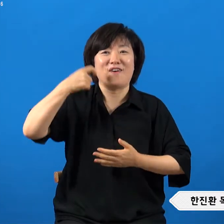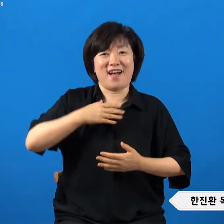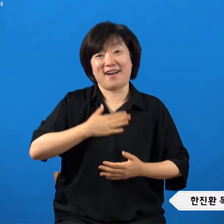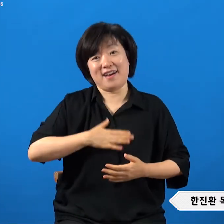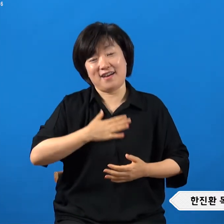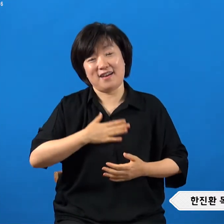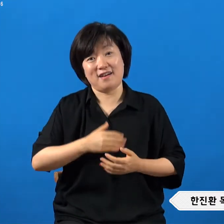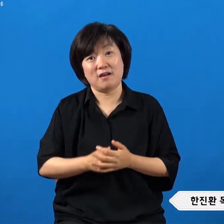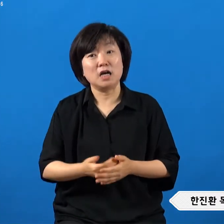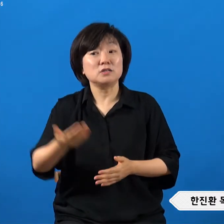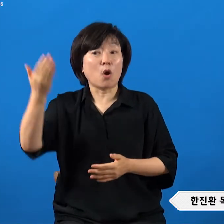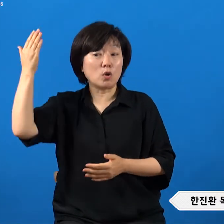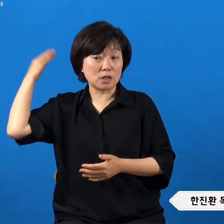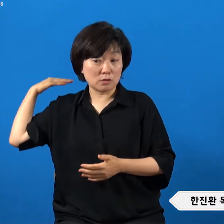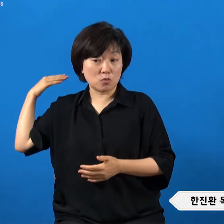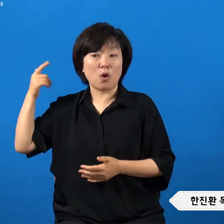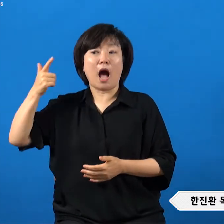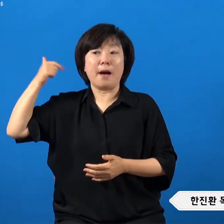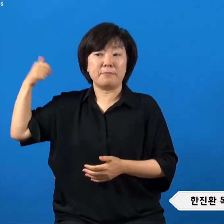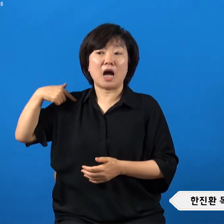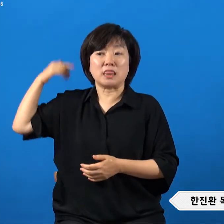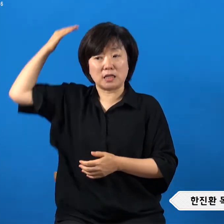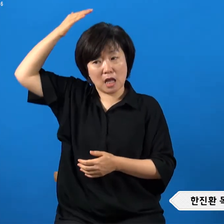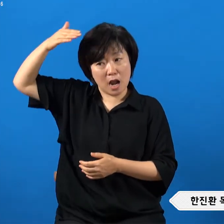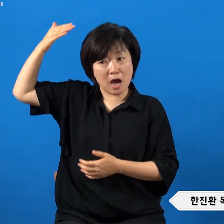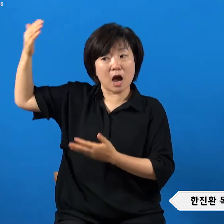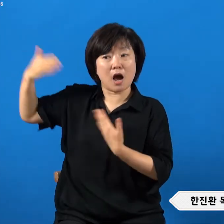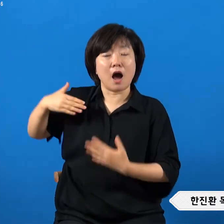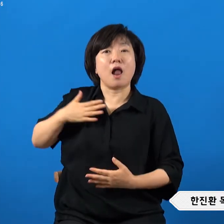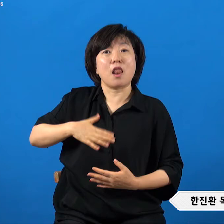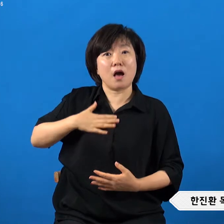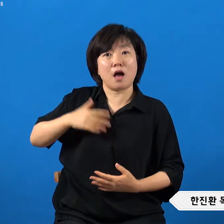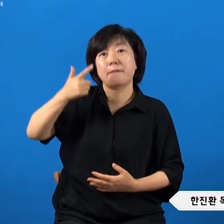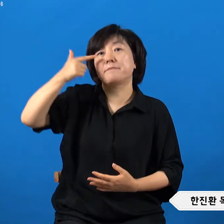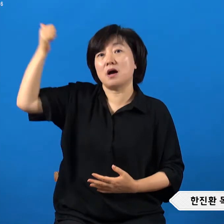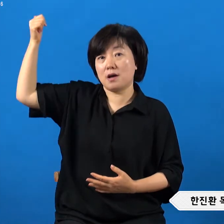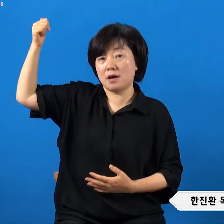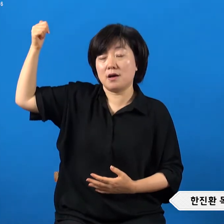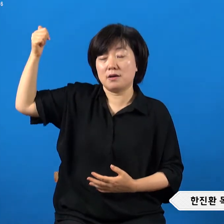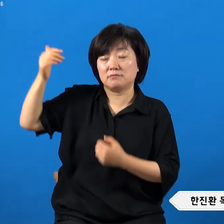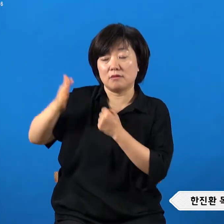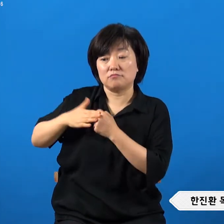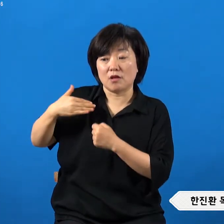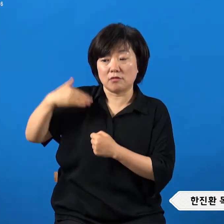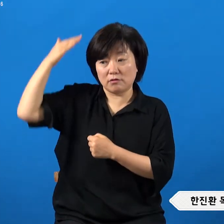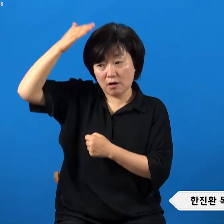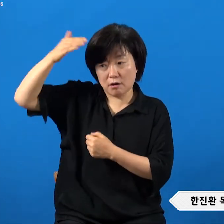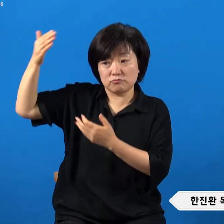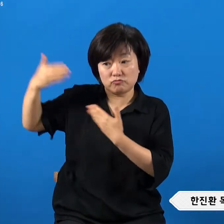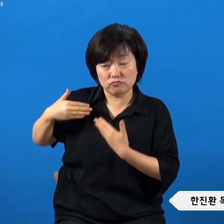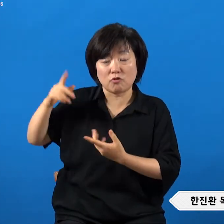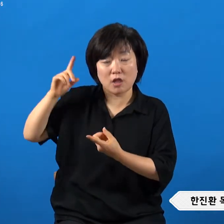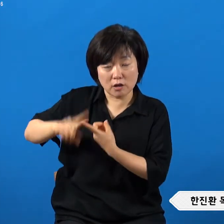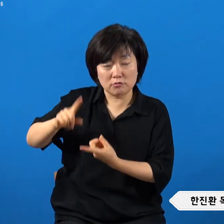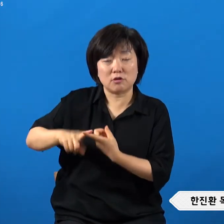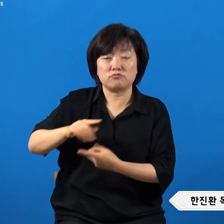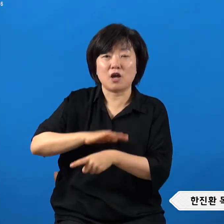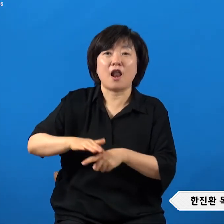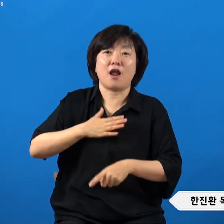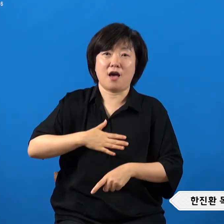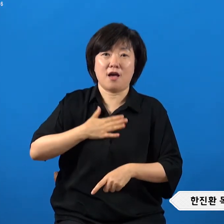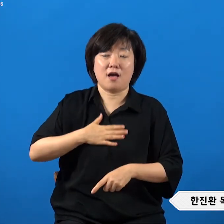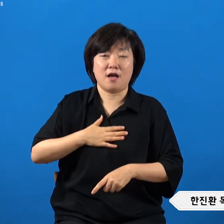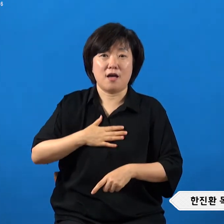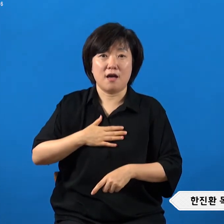이전에도 아빠가 자기를 사랑한다는 것은 잘 알고 있습니다. 아빠인데 자기를 사랑하는 것은 당연하고 잘